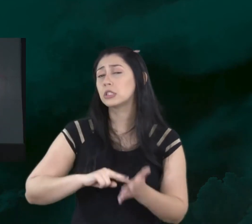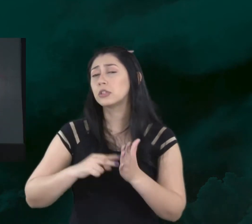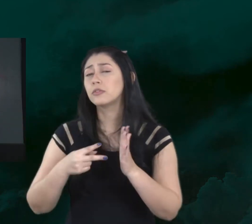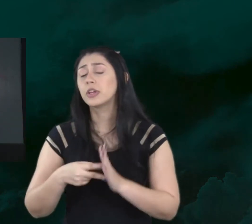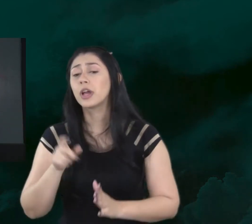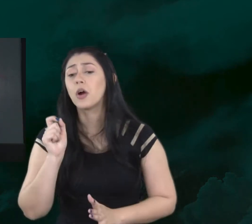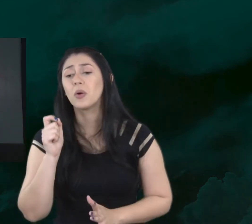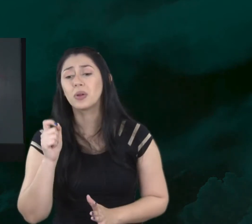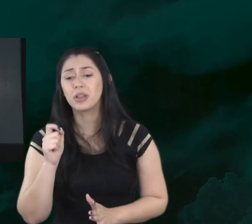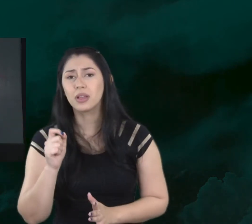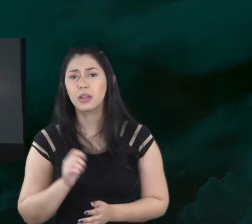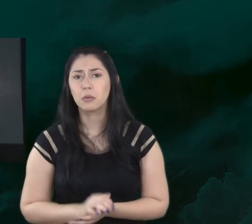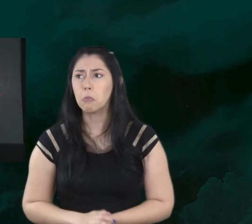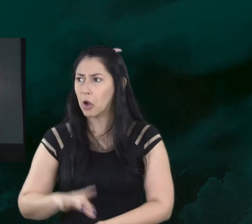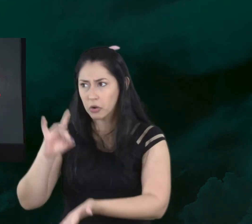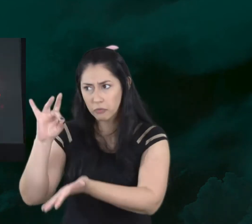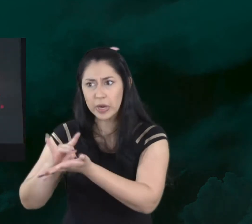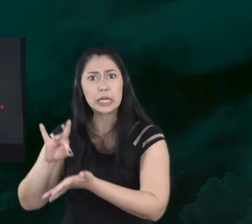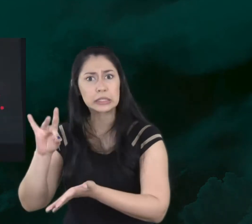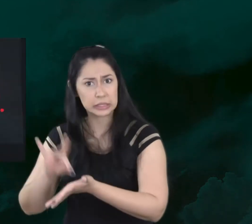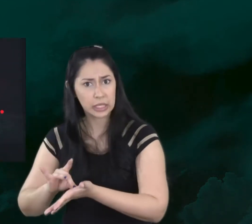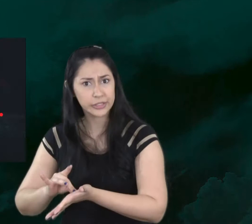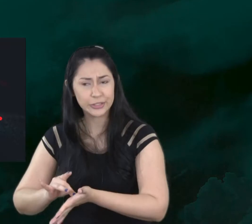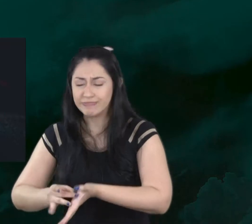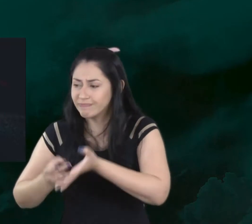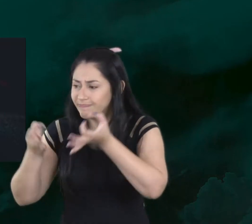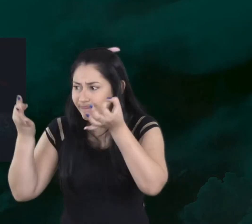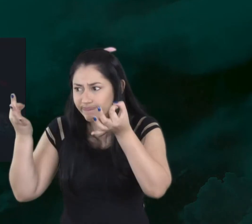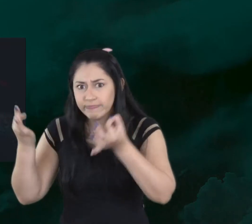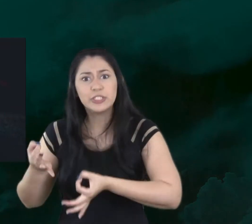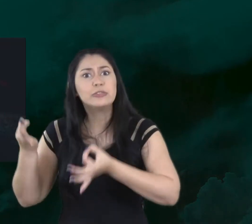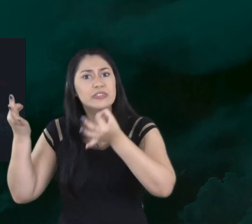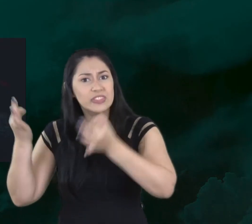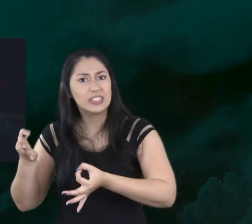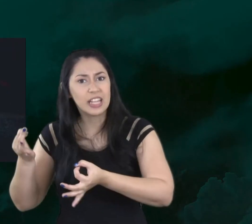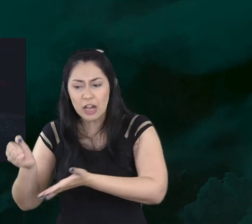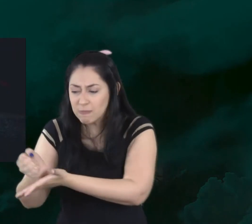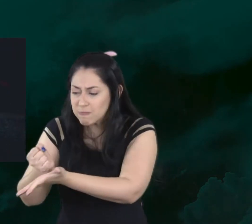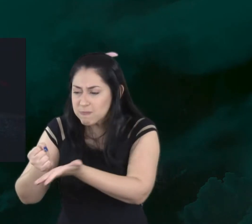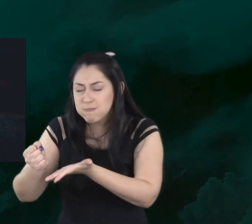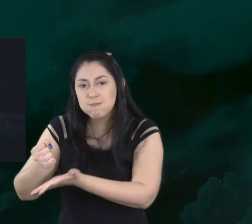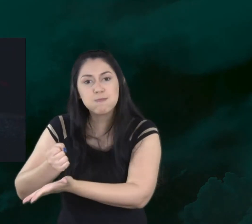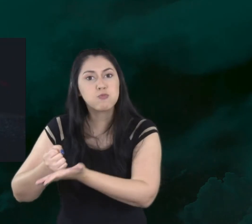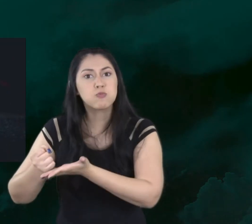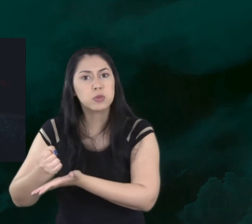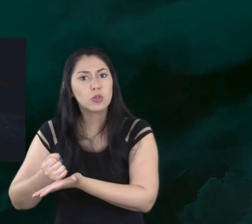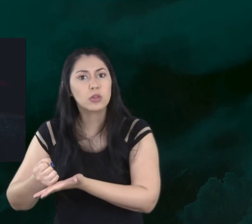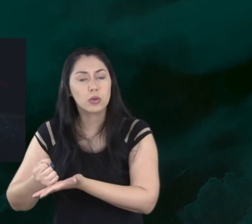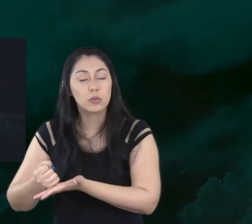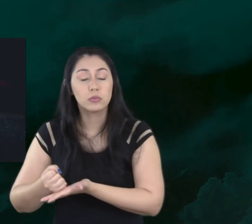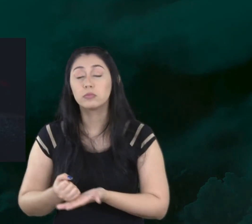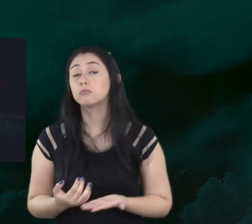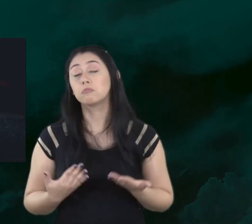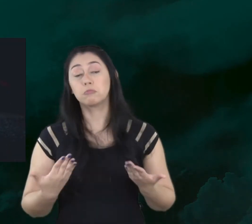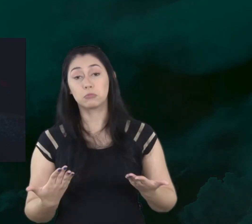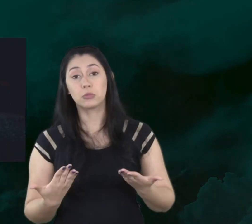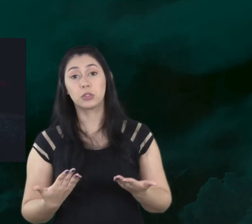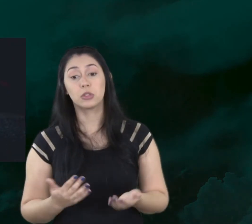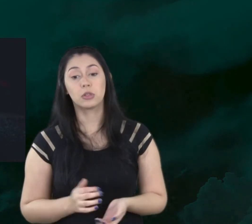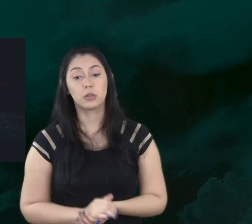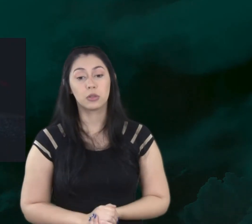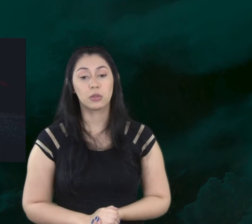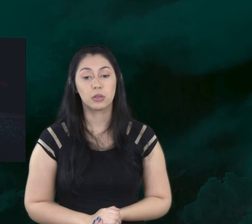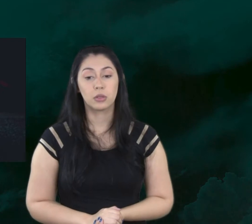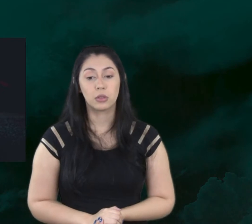realidade permanente, concreta e fundamental. Ou seja, a